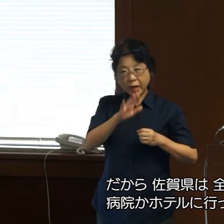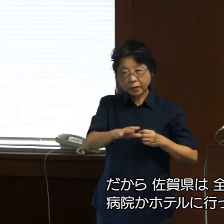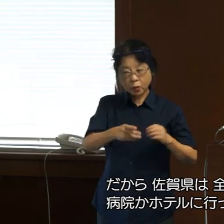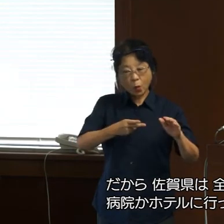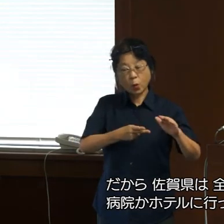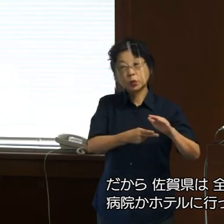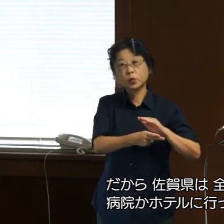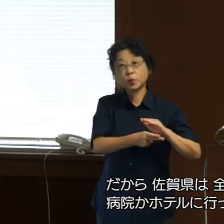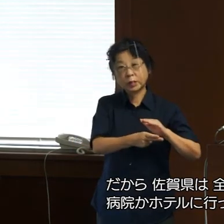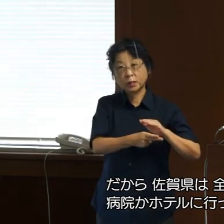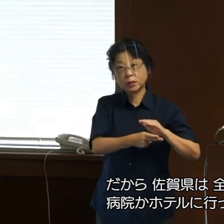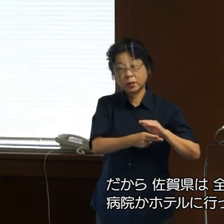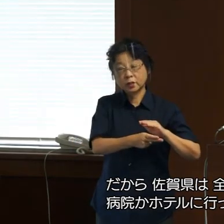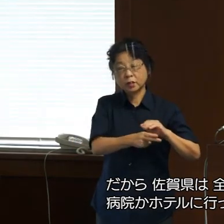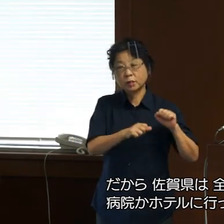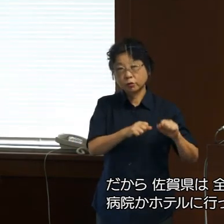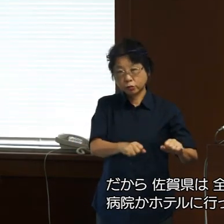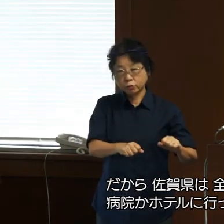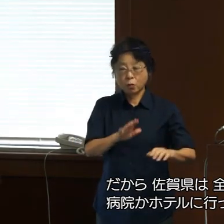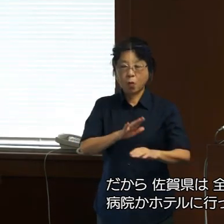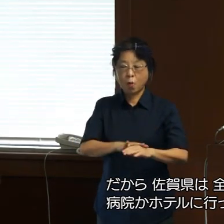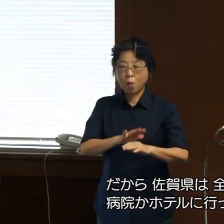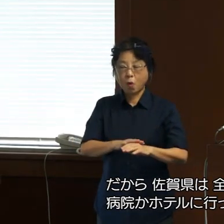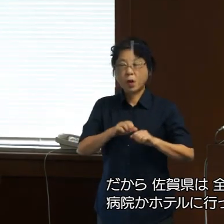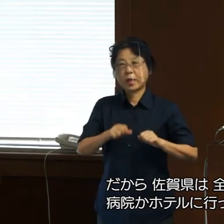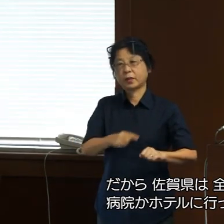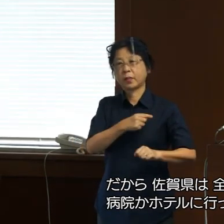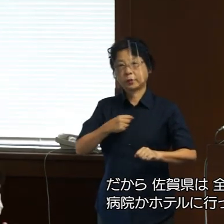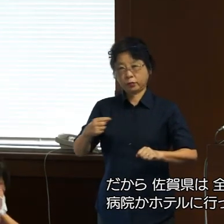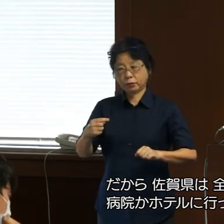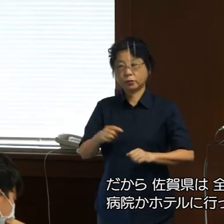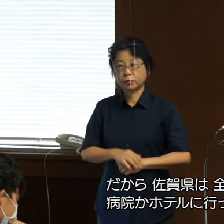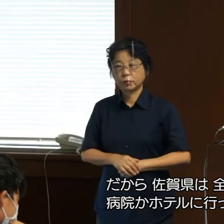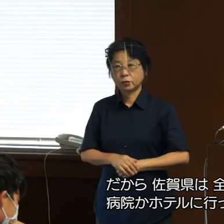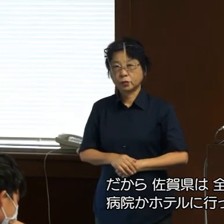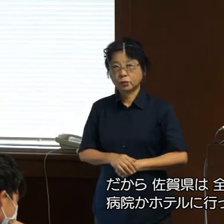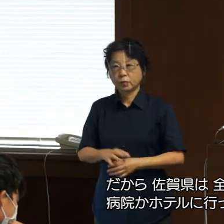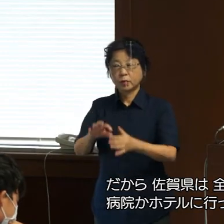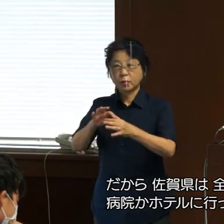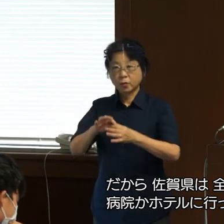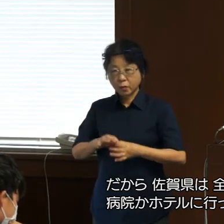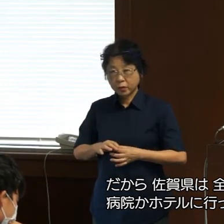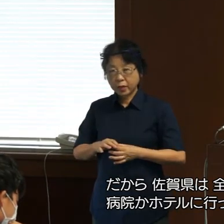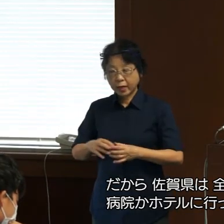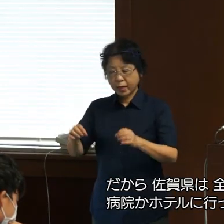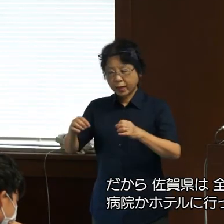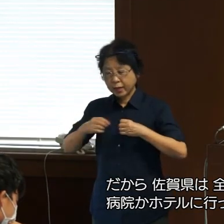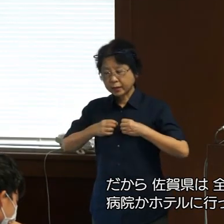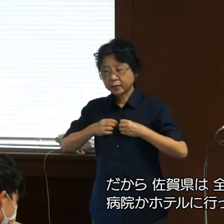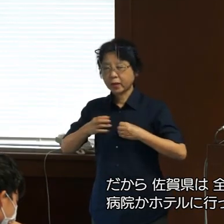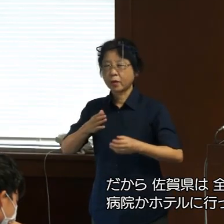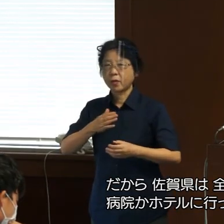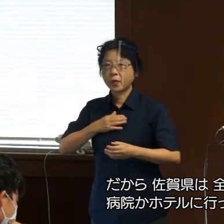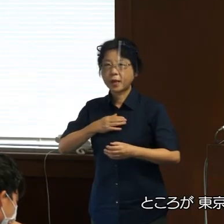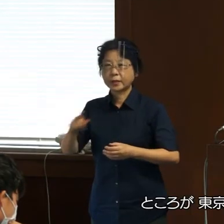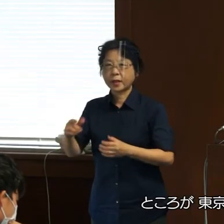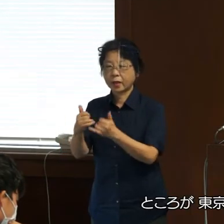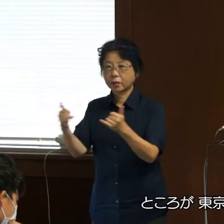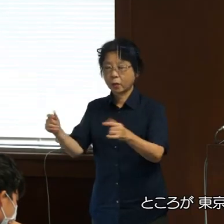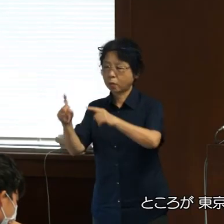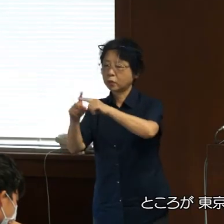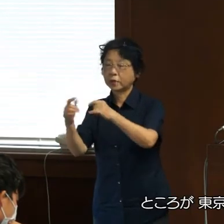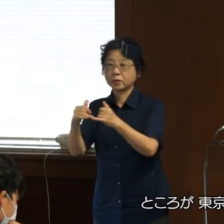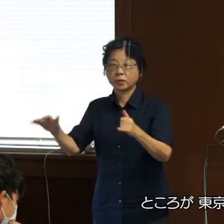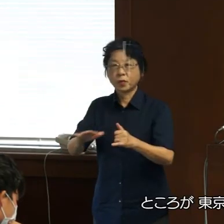ています。だから、佐賀県は全ての方々が病院かホテルに行っていただいている状態と。ところ